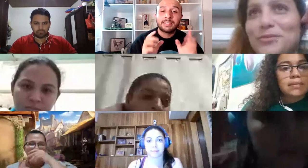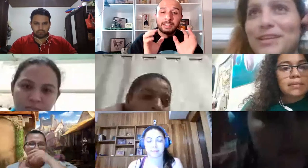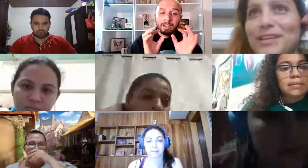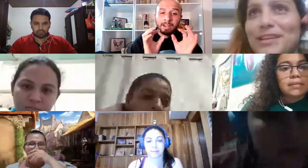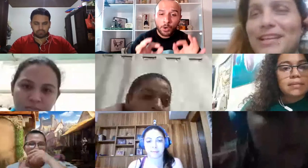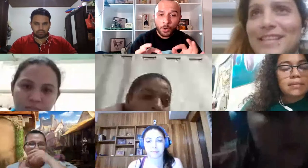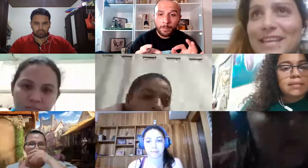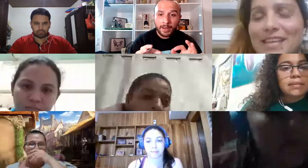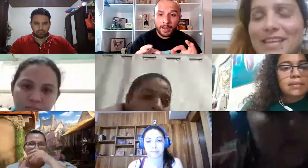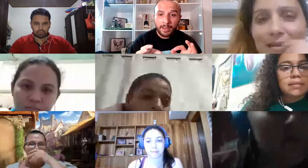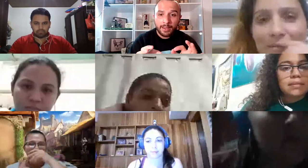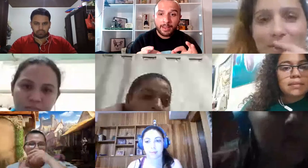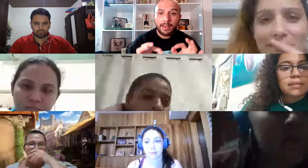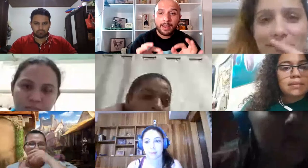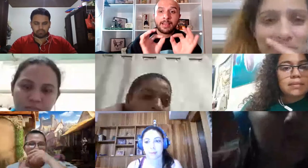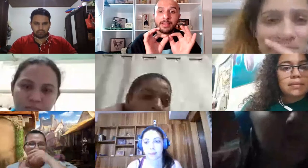hacer el nombre.